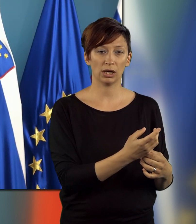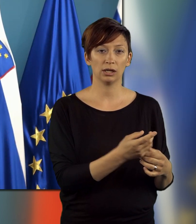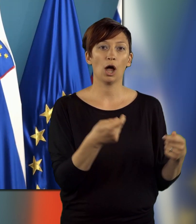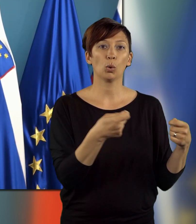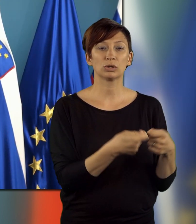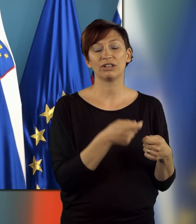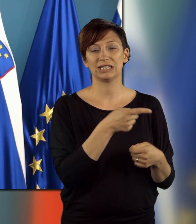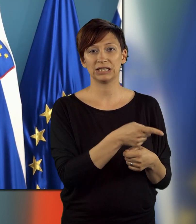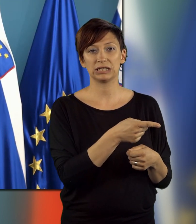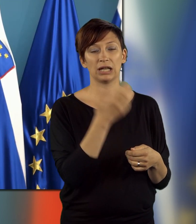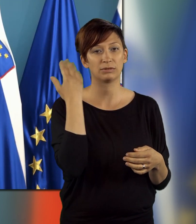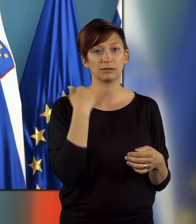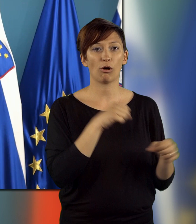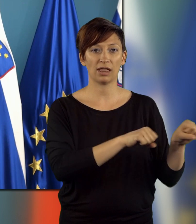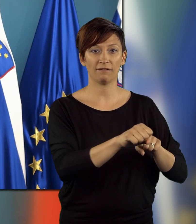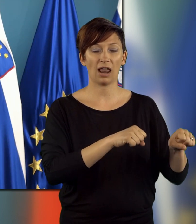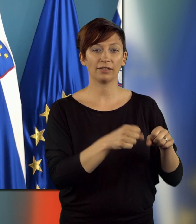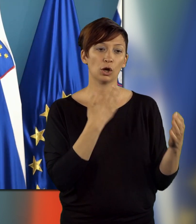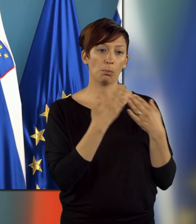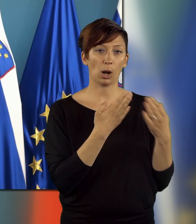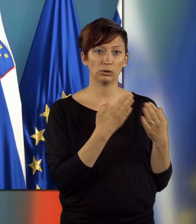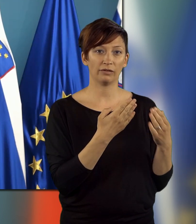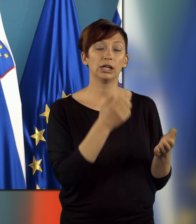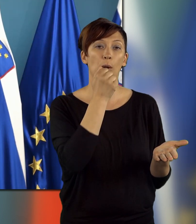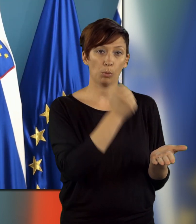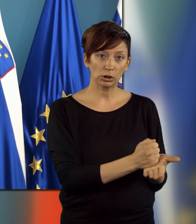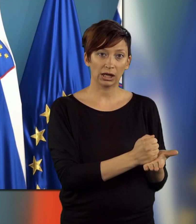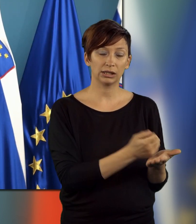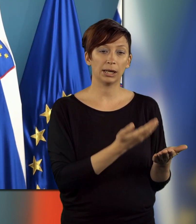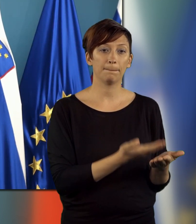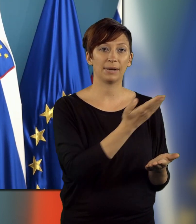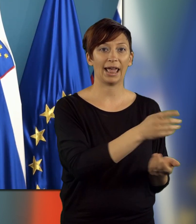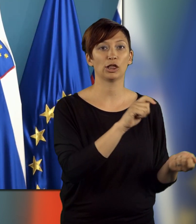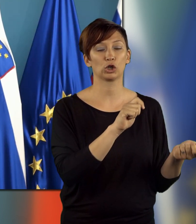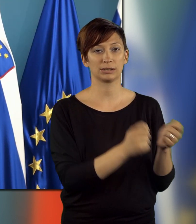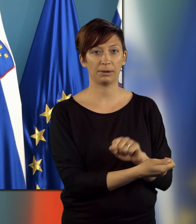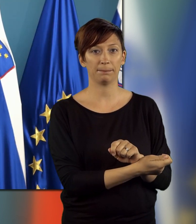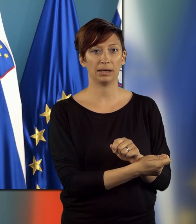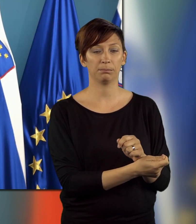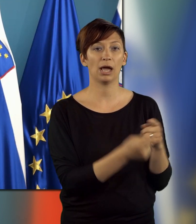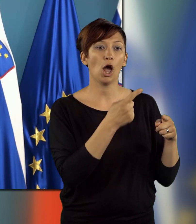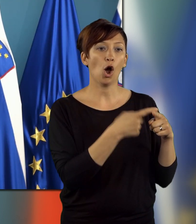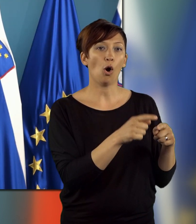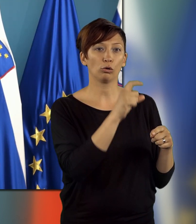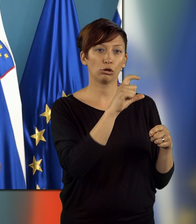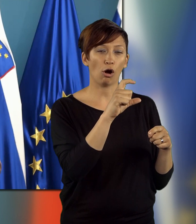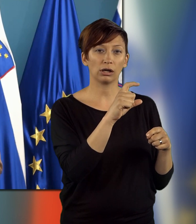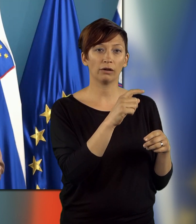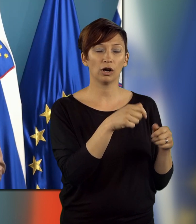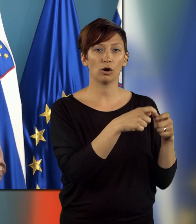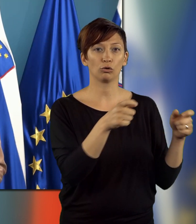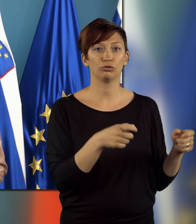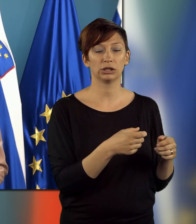V zvezi s tem smo na vladi obravnavali in potrdili predlog spremembe odloka o okviru